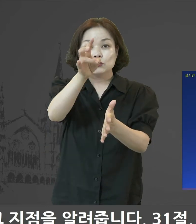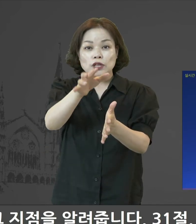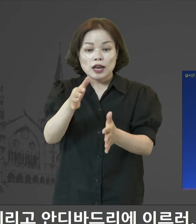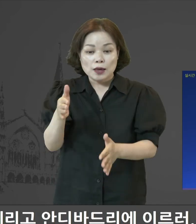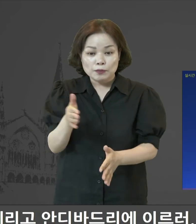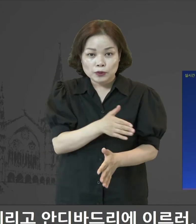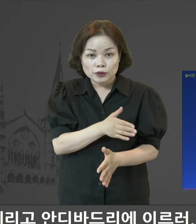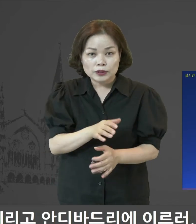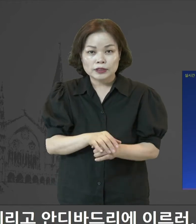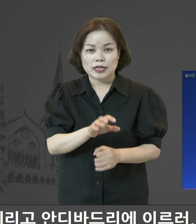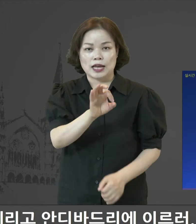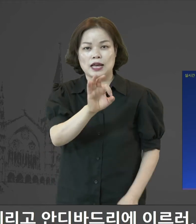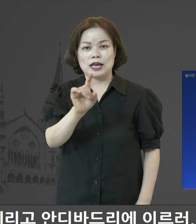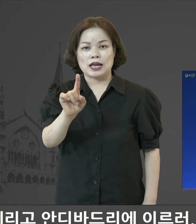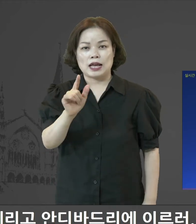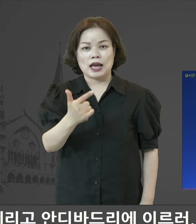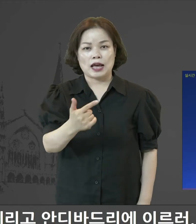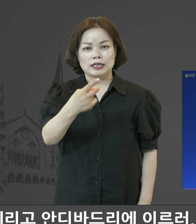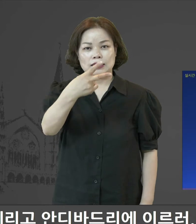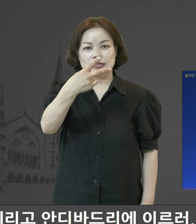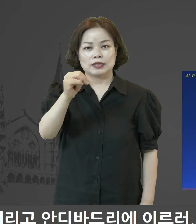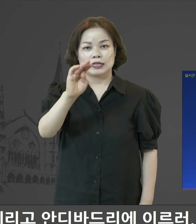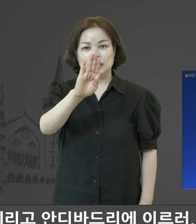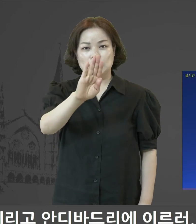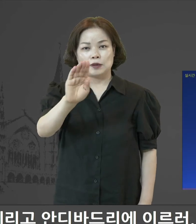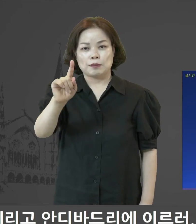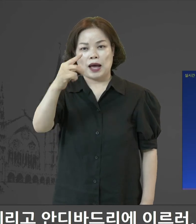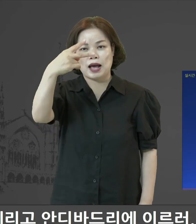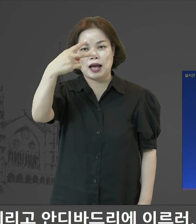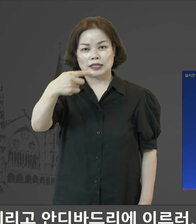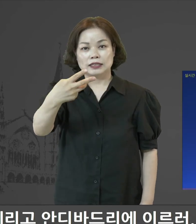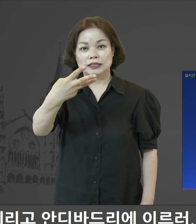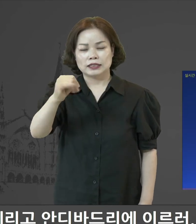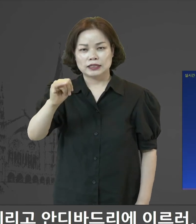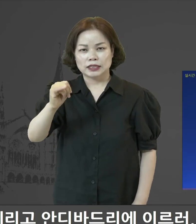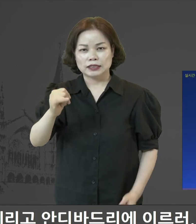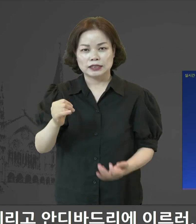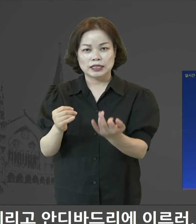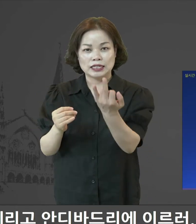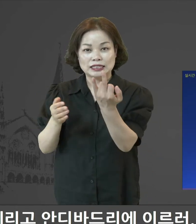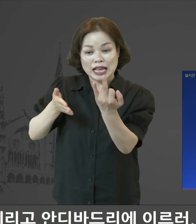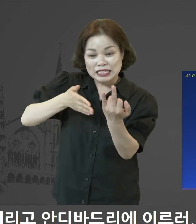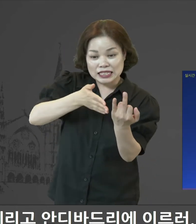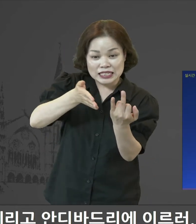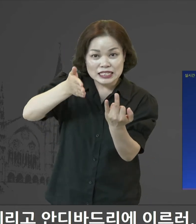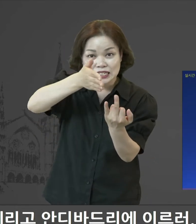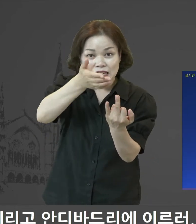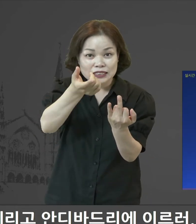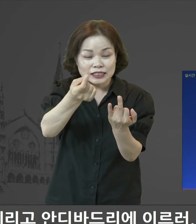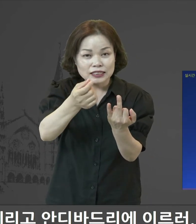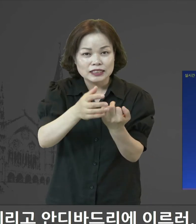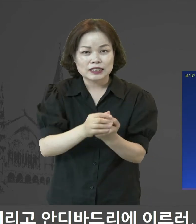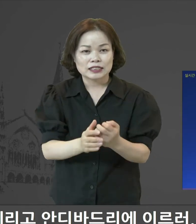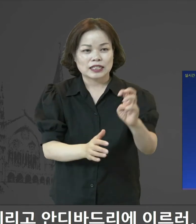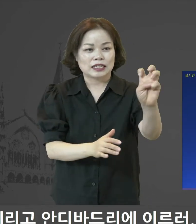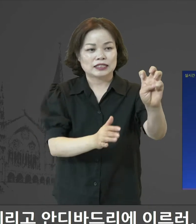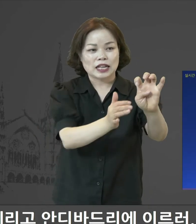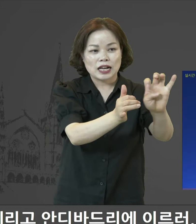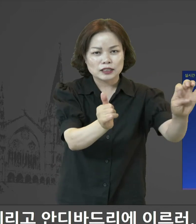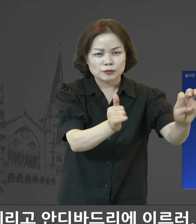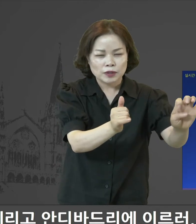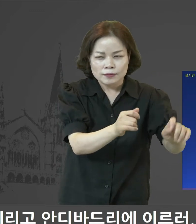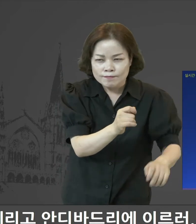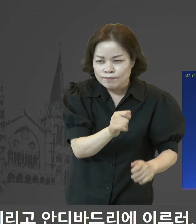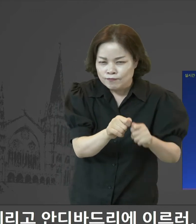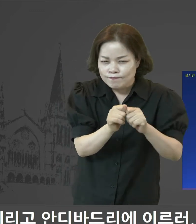예루살렘으로부터 안디바드리까지는 이게 조금 산길 같은데요. 그리고 이제 40인 자객단이 이제 호시탐탐